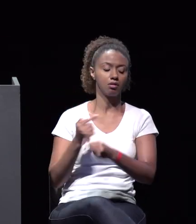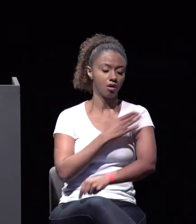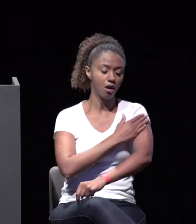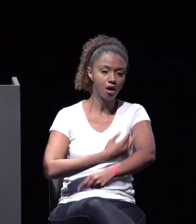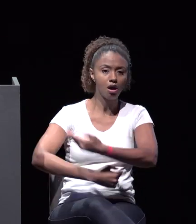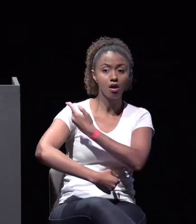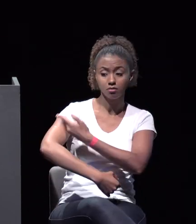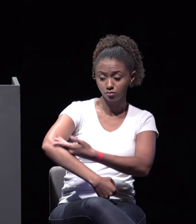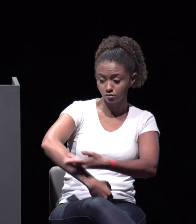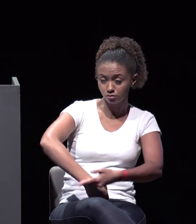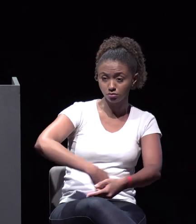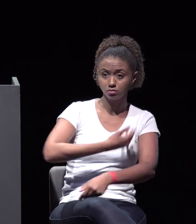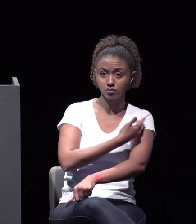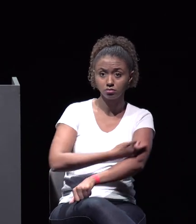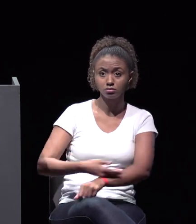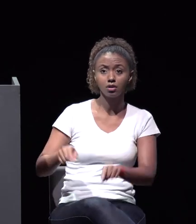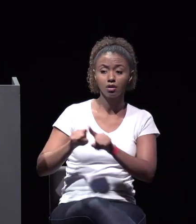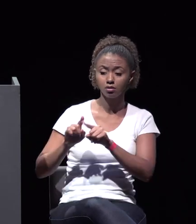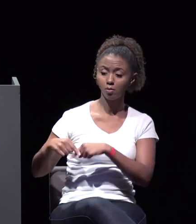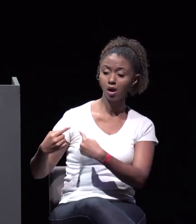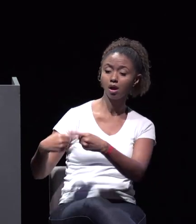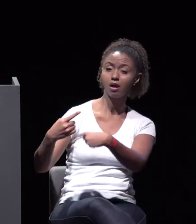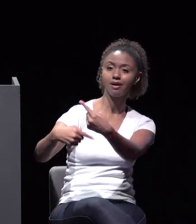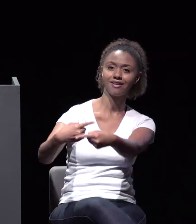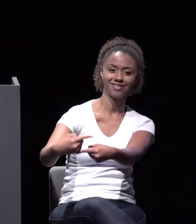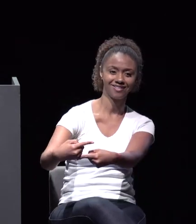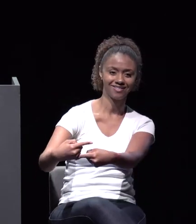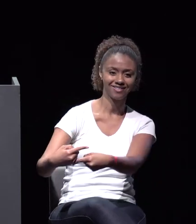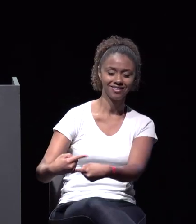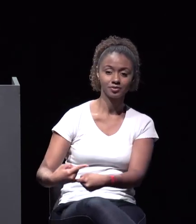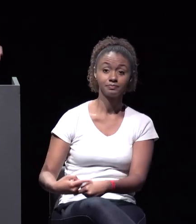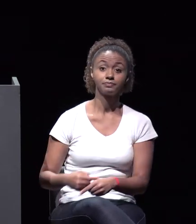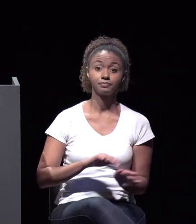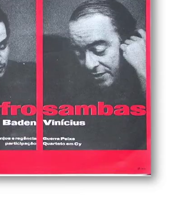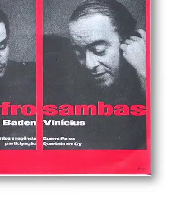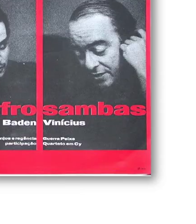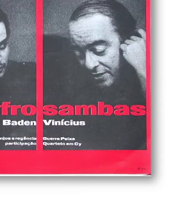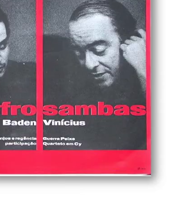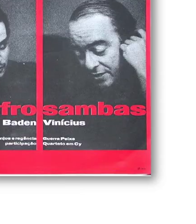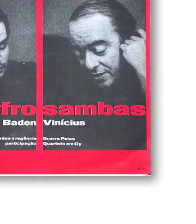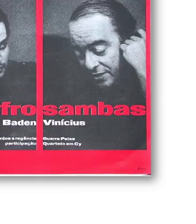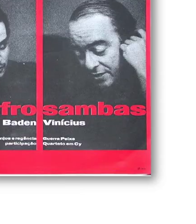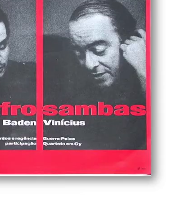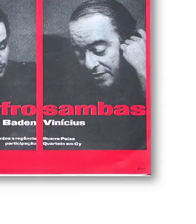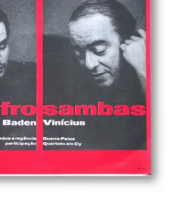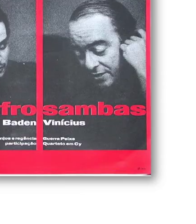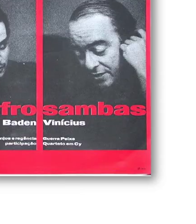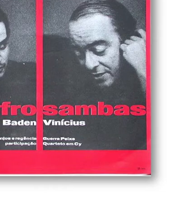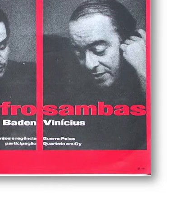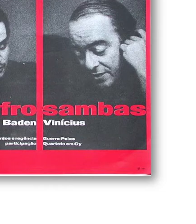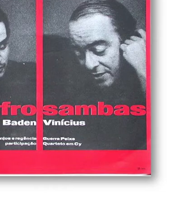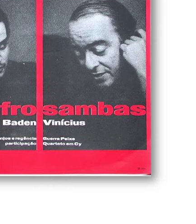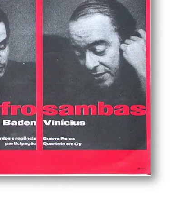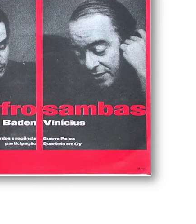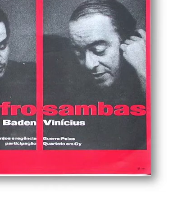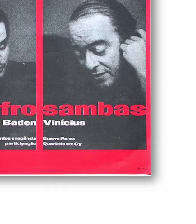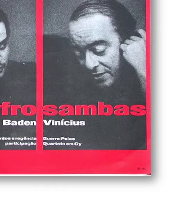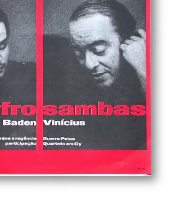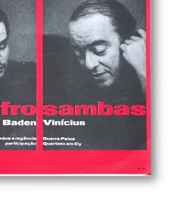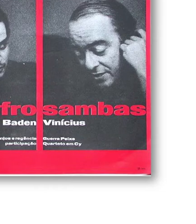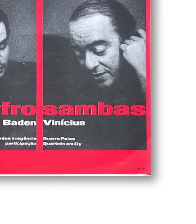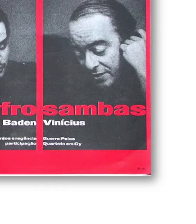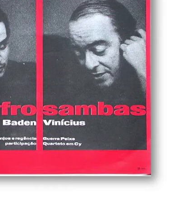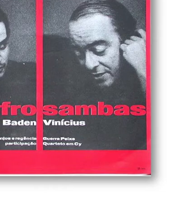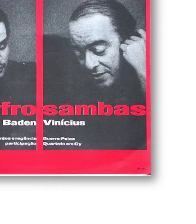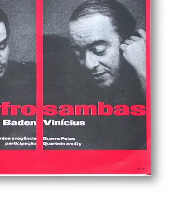descendência né na música então essa relação que pode existir na música popular brasileira